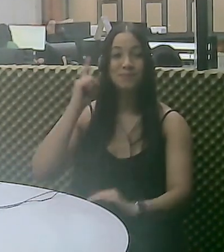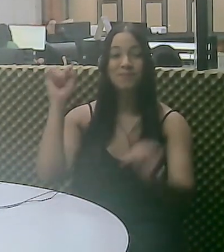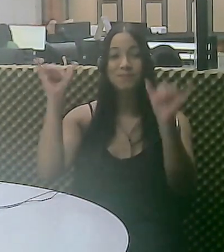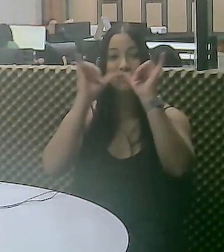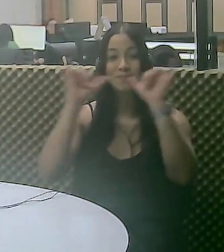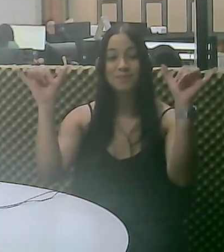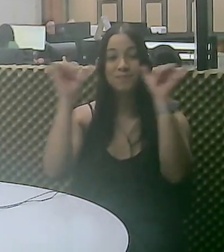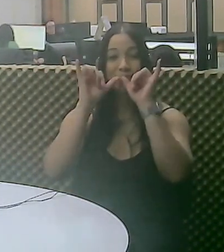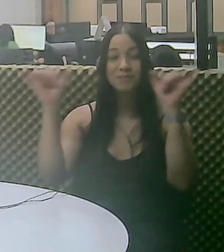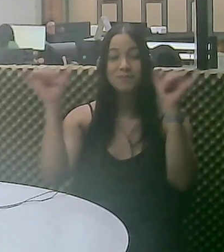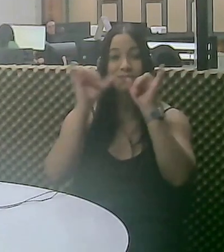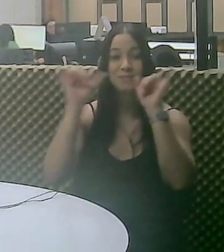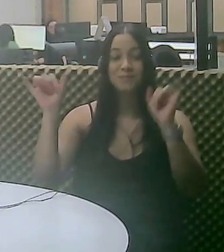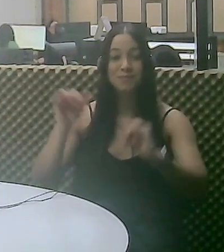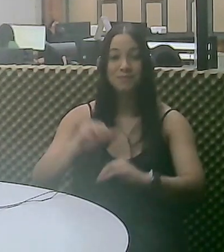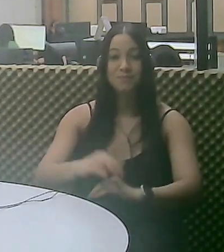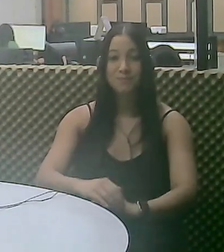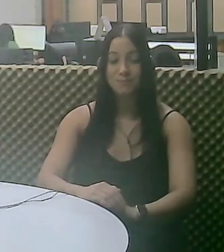Giro de notícias.